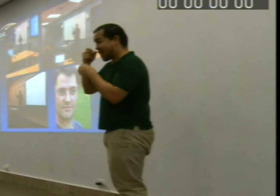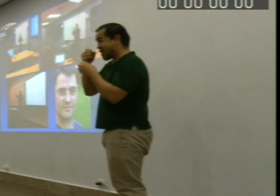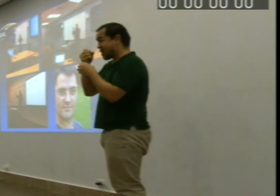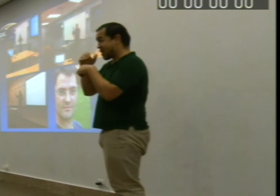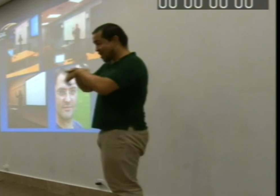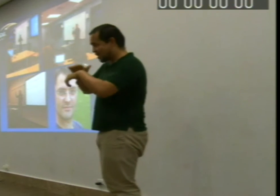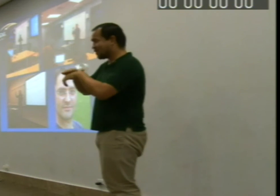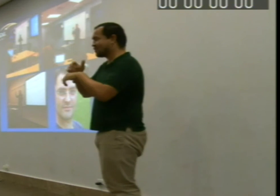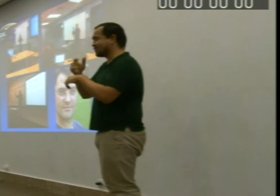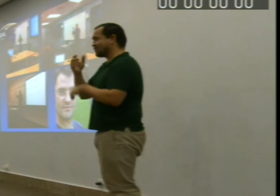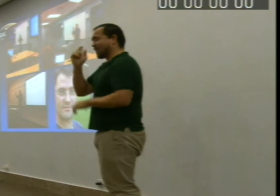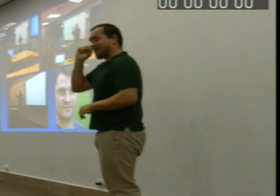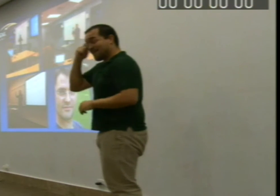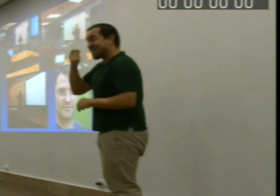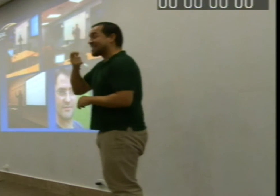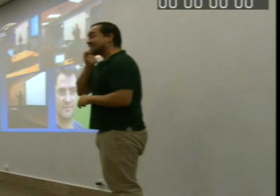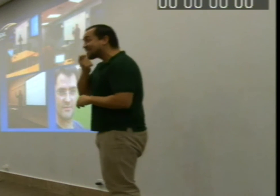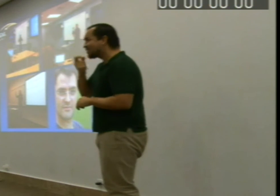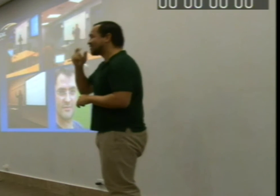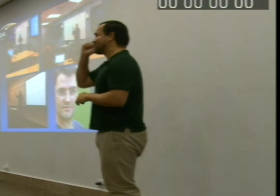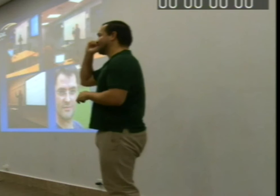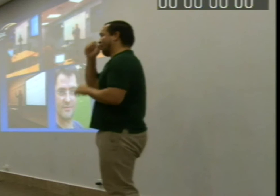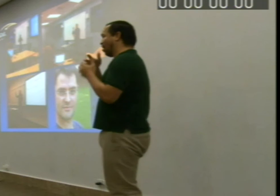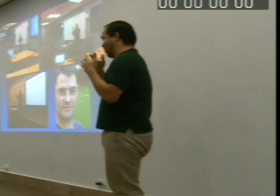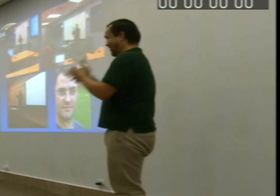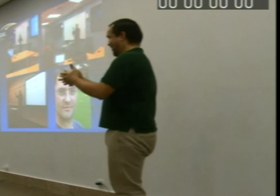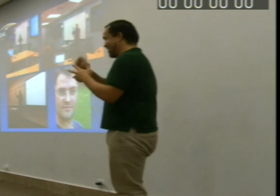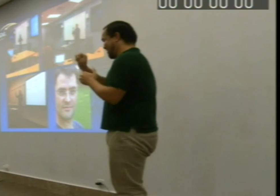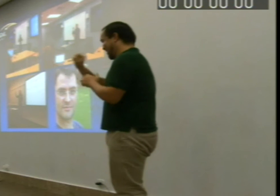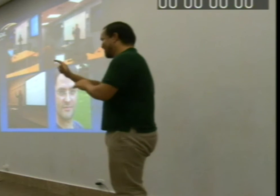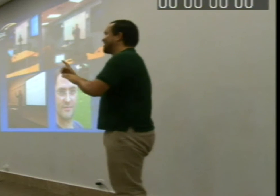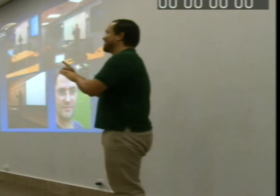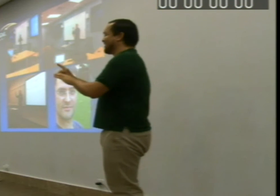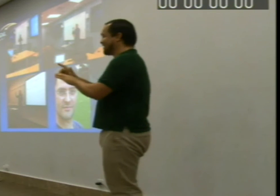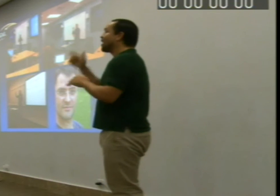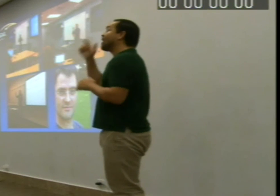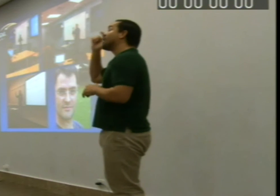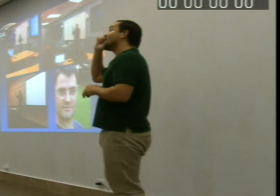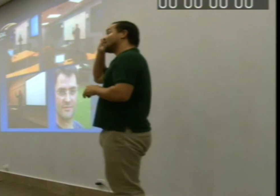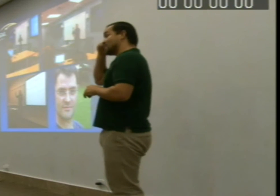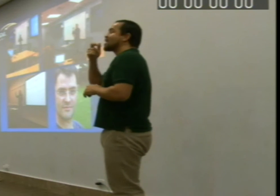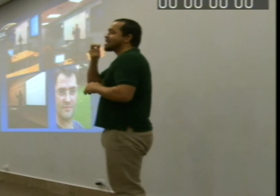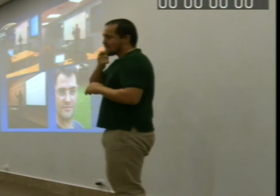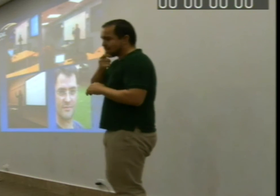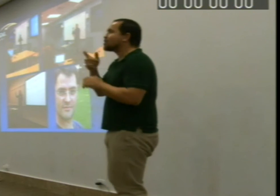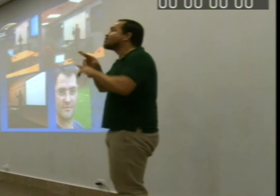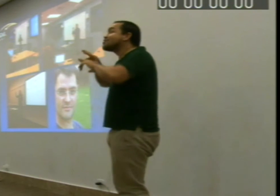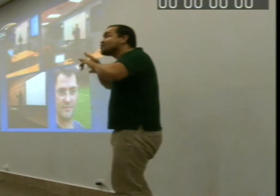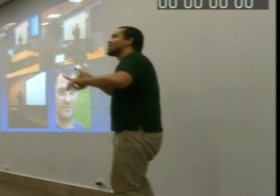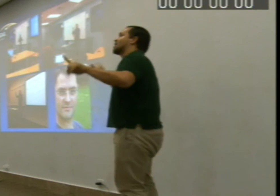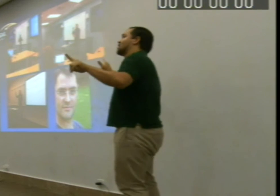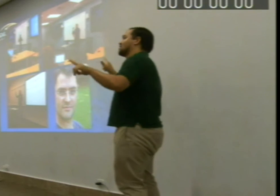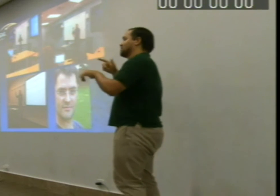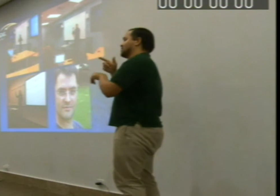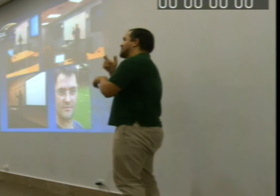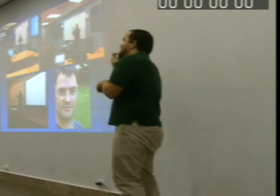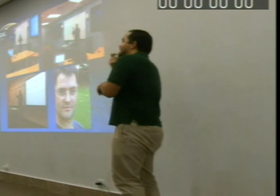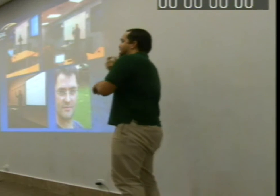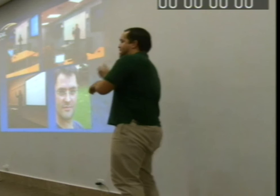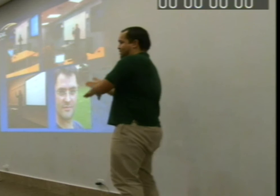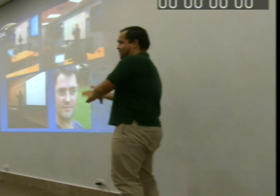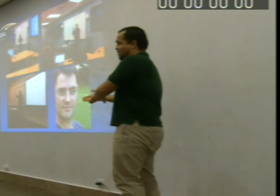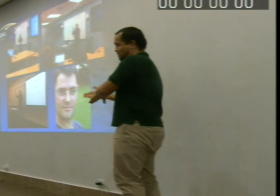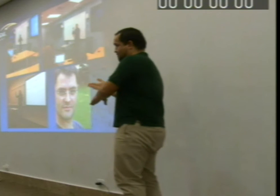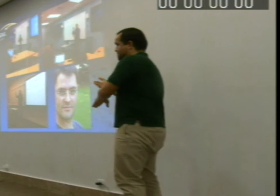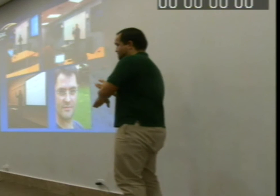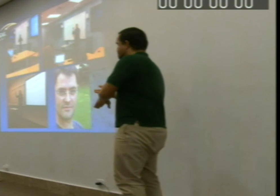eh os negros o black english ele é diferente da